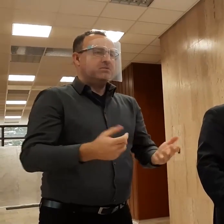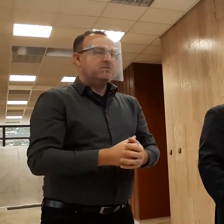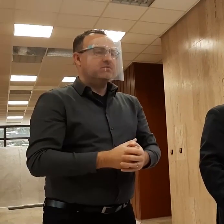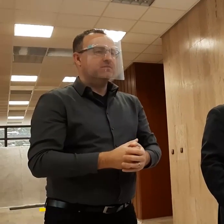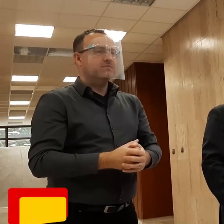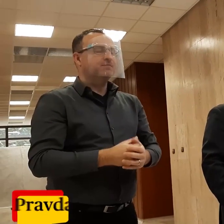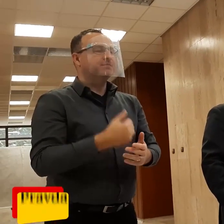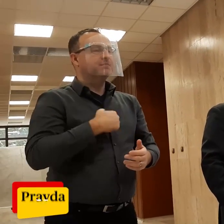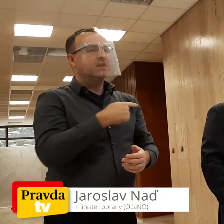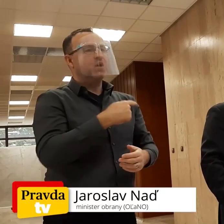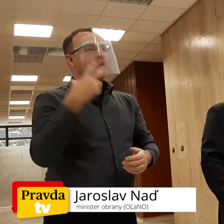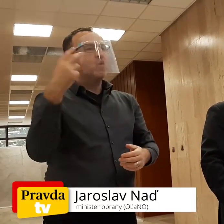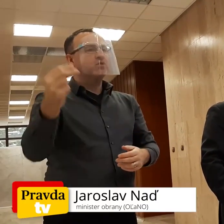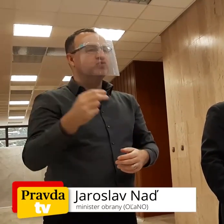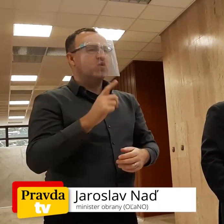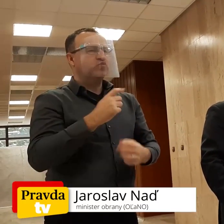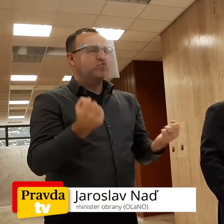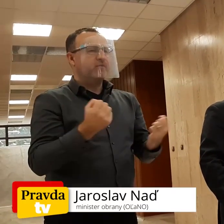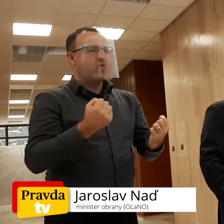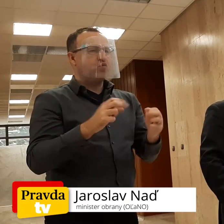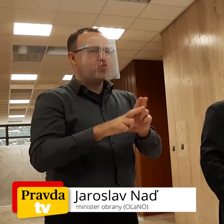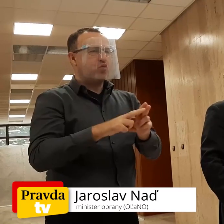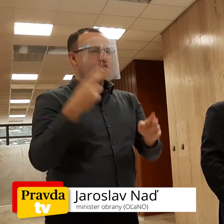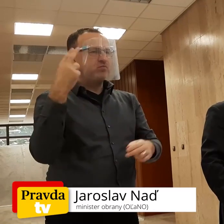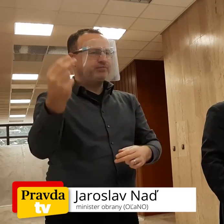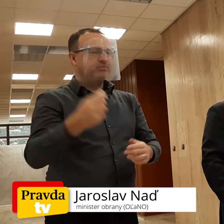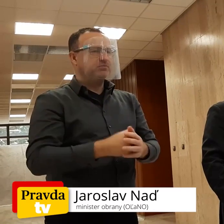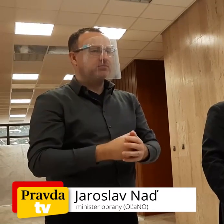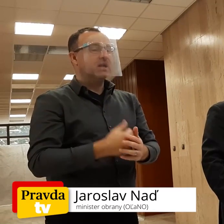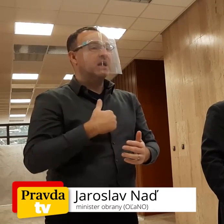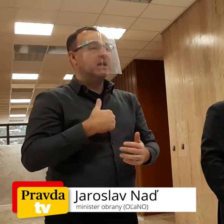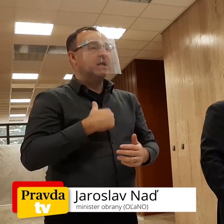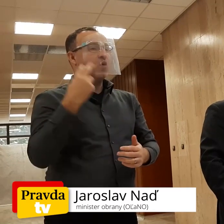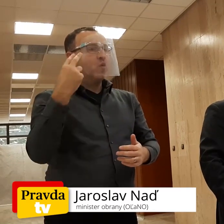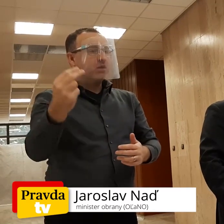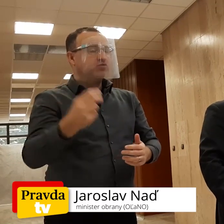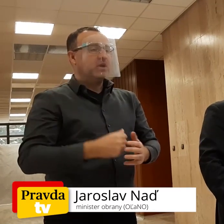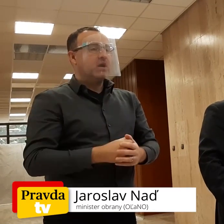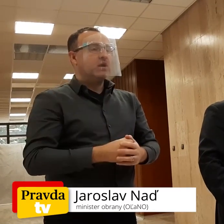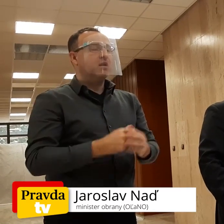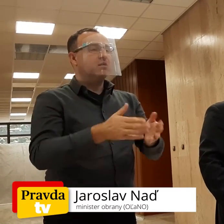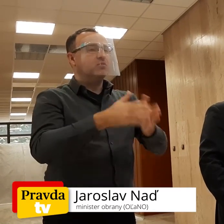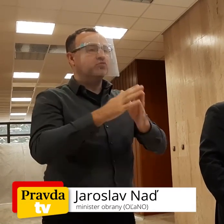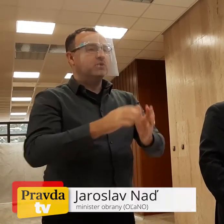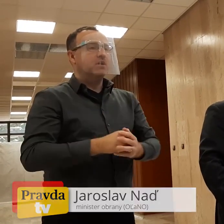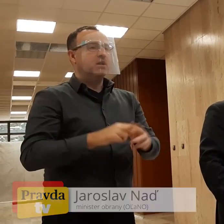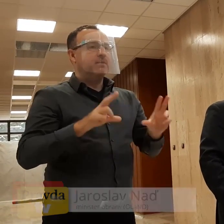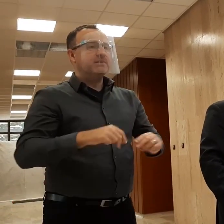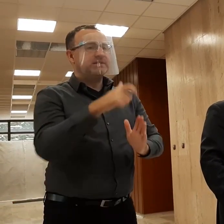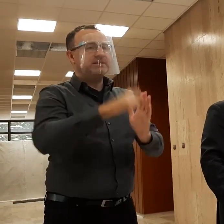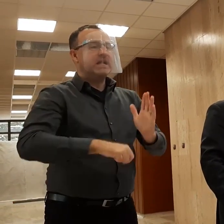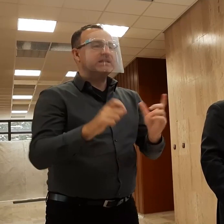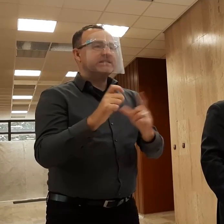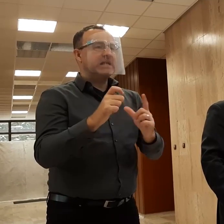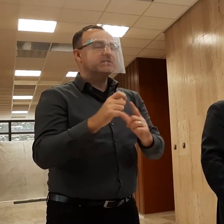Odchádzal som trošku skôr, ak si pamätáte, na ďalšie rokovanie, ale keď v tom momente, keď som odchádzal, tak požiadal predseda strany SaS